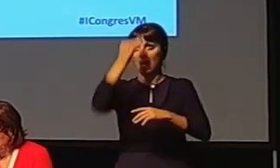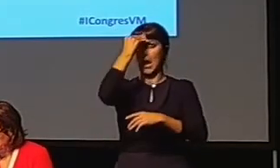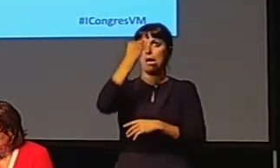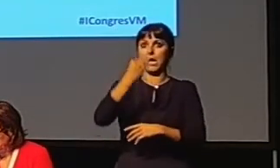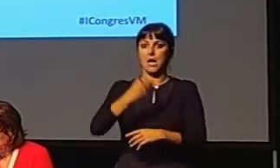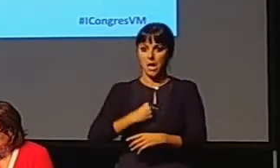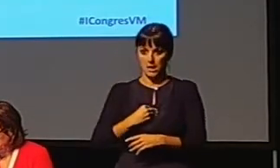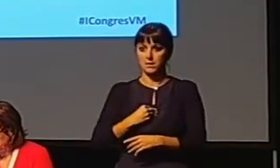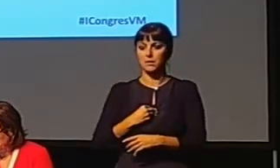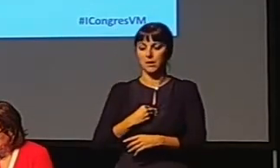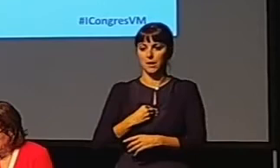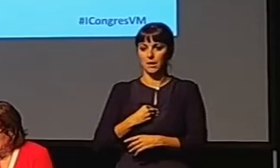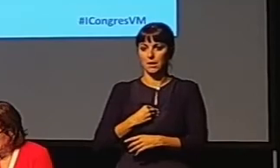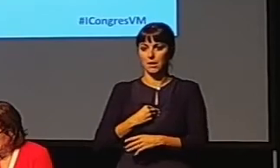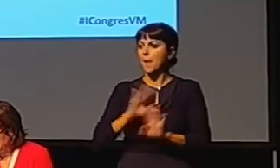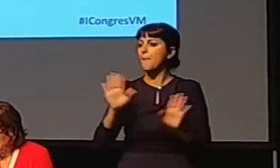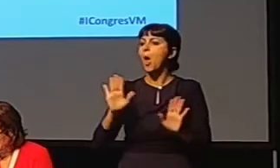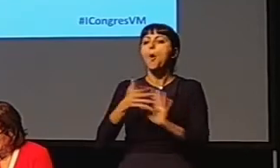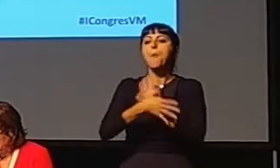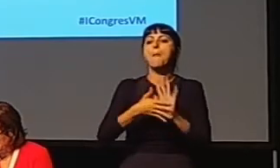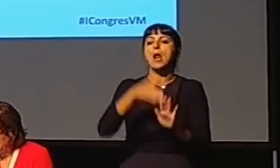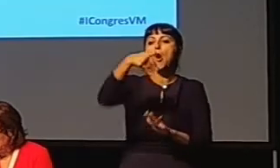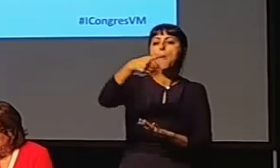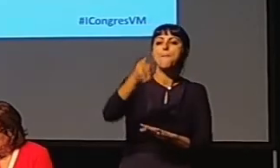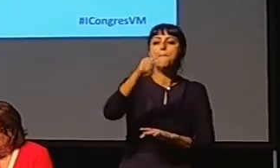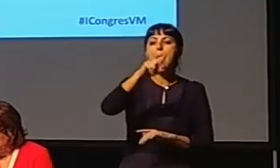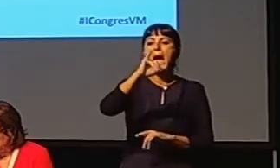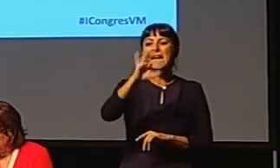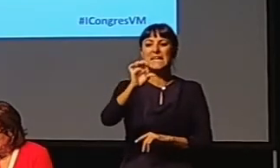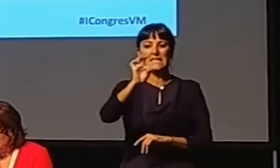l'església, i no parlo dels maristes, ni Montserrat,